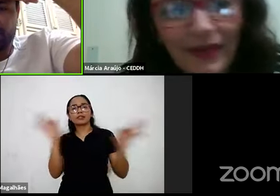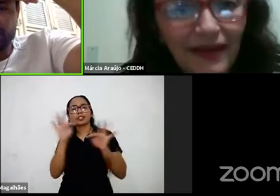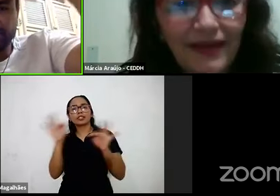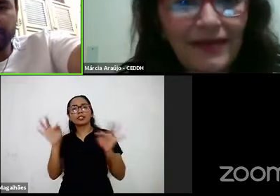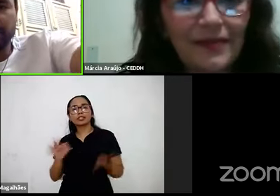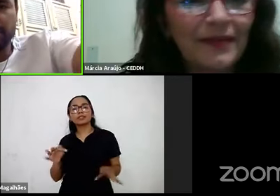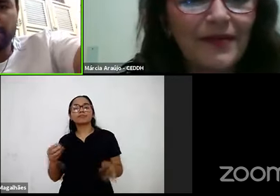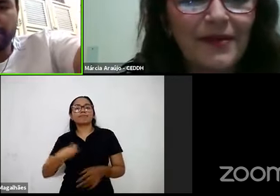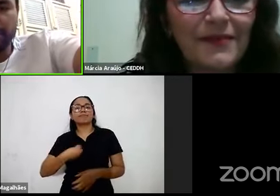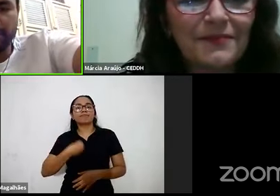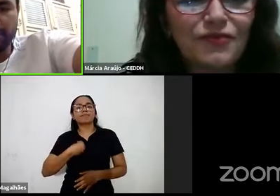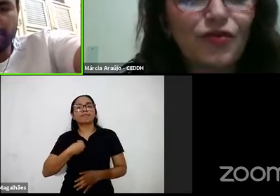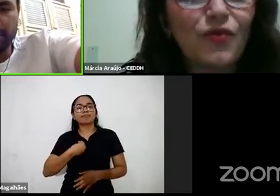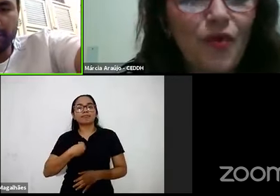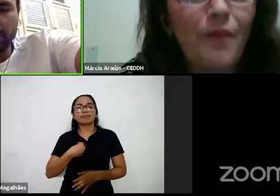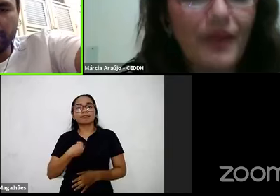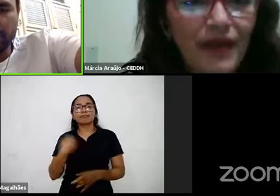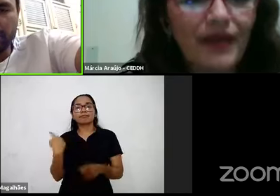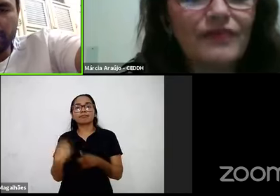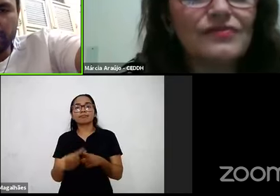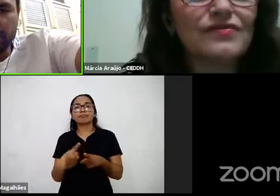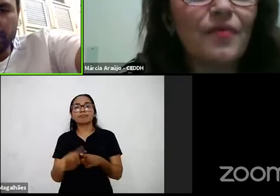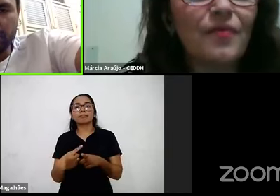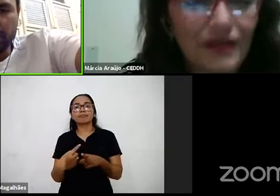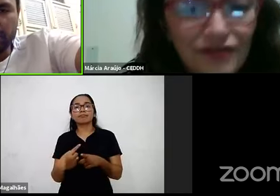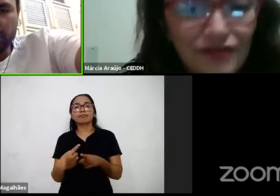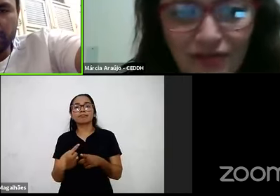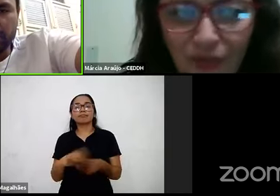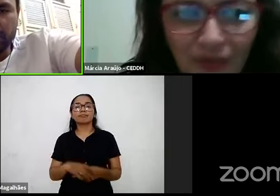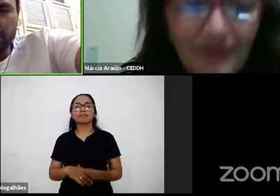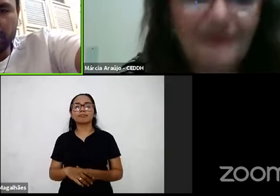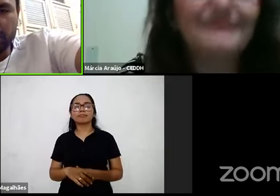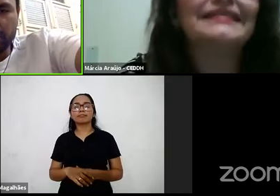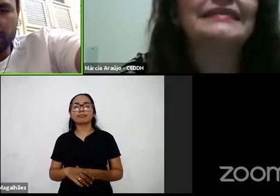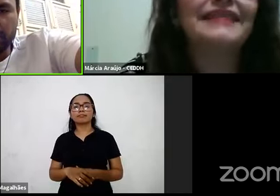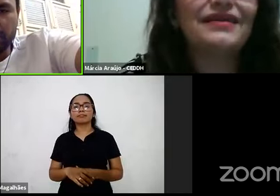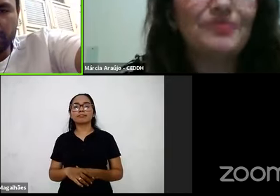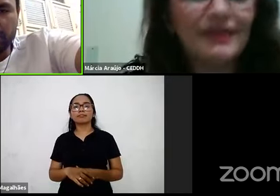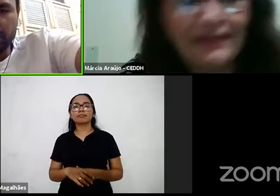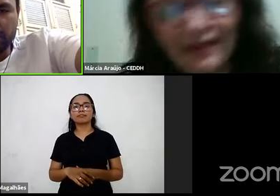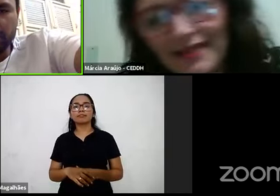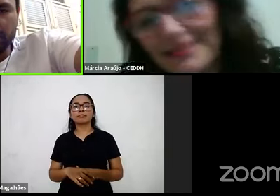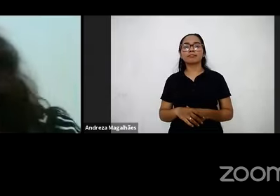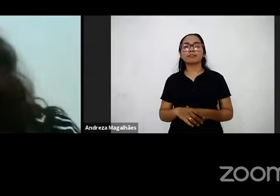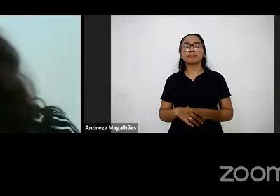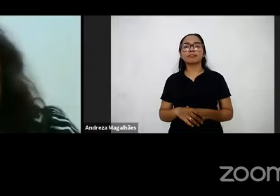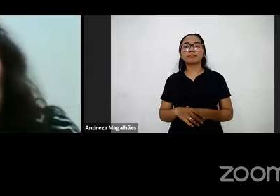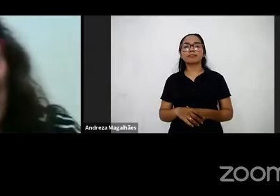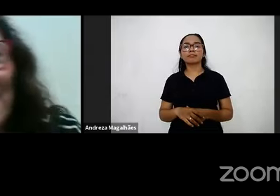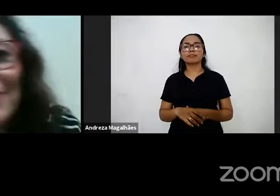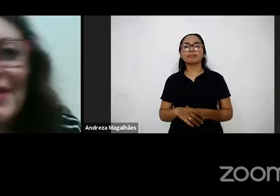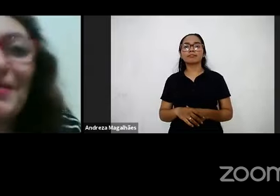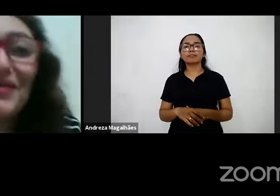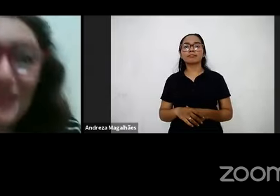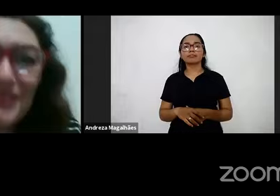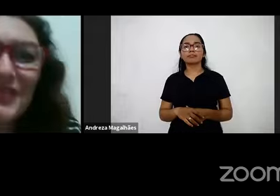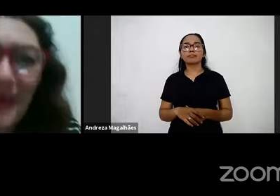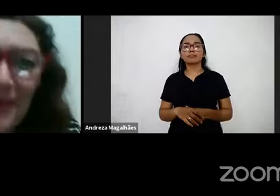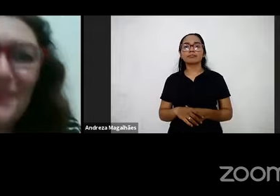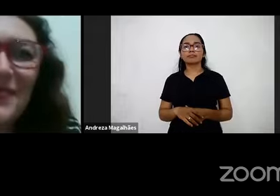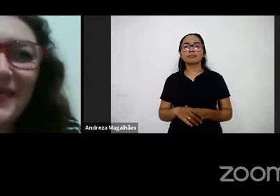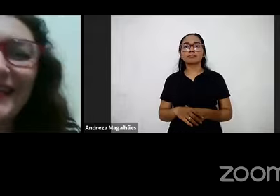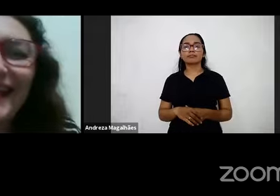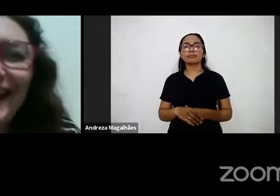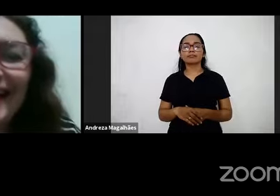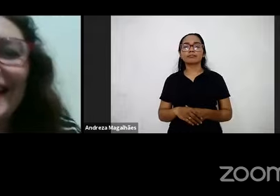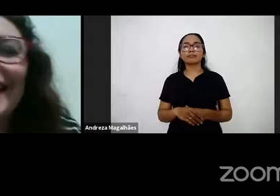até porque estou com companheiros de luta, né, de militância, alguns há bastante